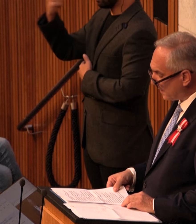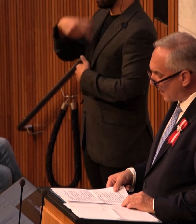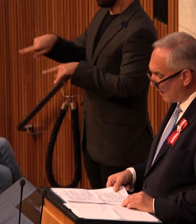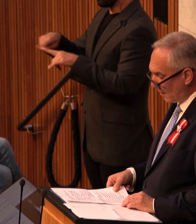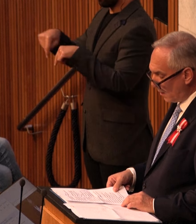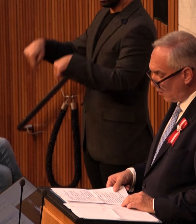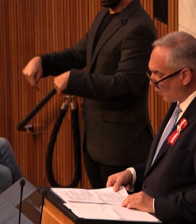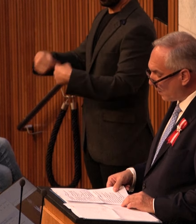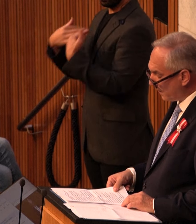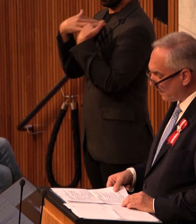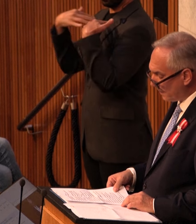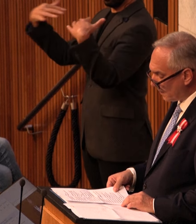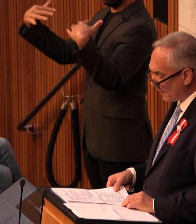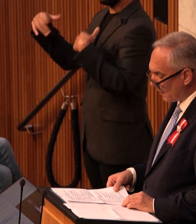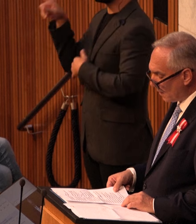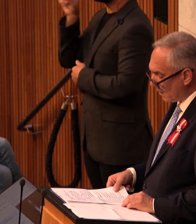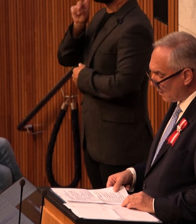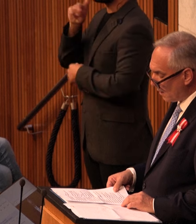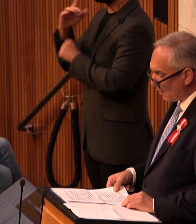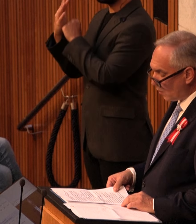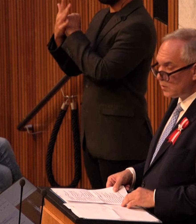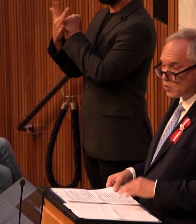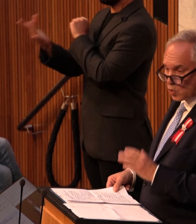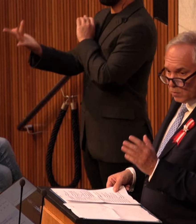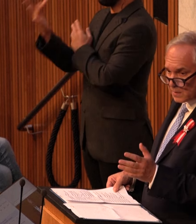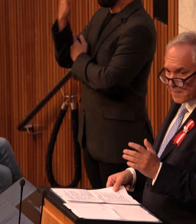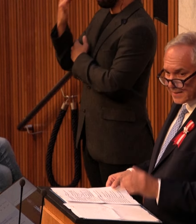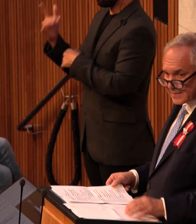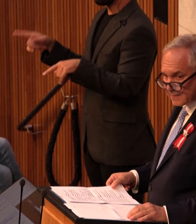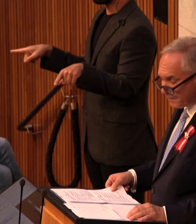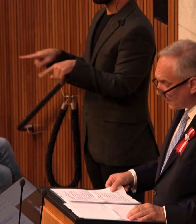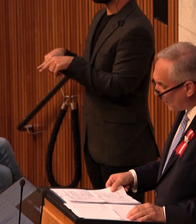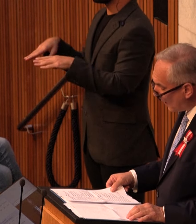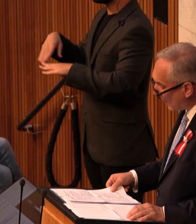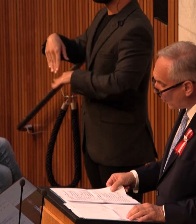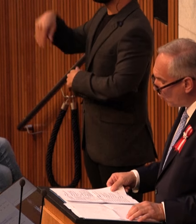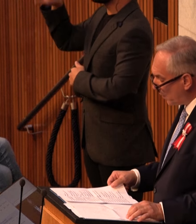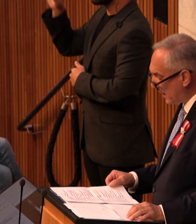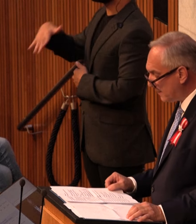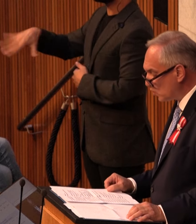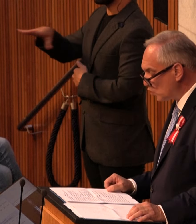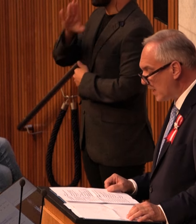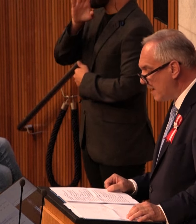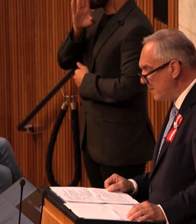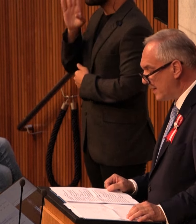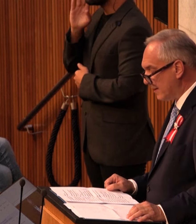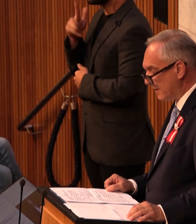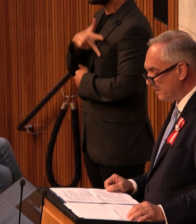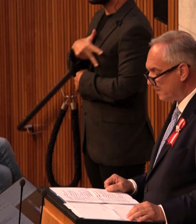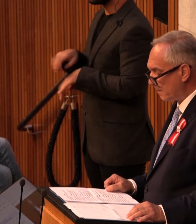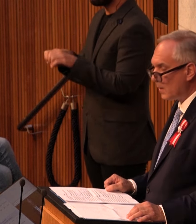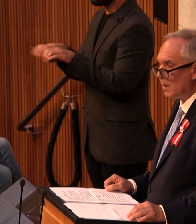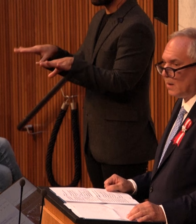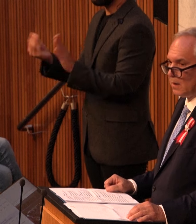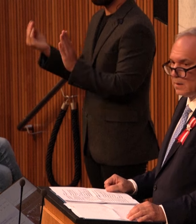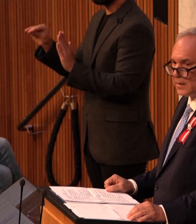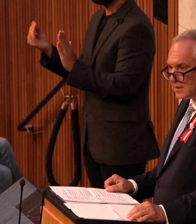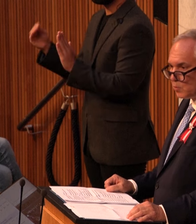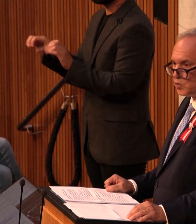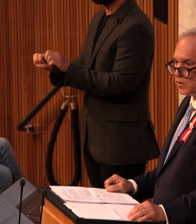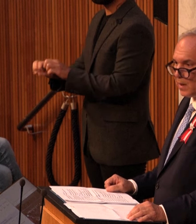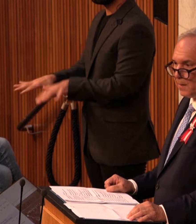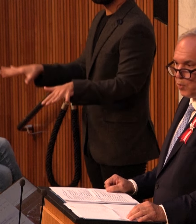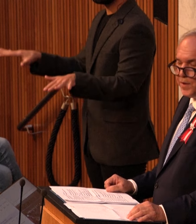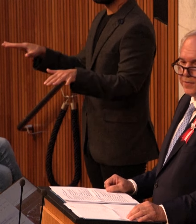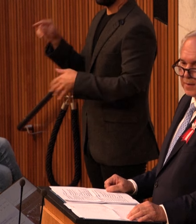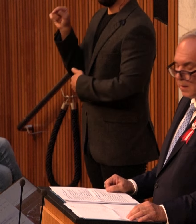extrema-direita Burschenschaft Libertas, que introduziu o parágrafo ariano em 1878, proibindo a integração de judeus. Durante a Segunda